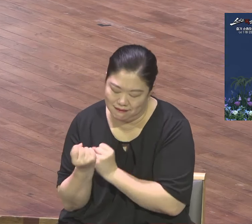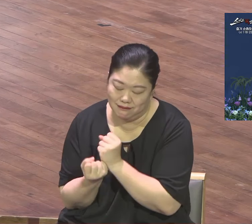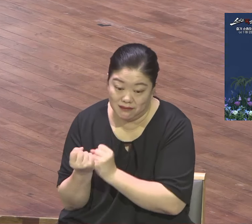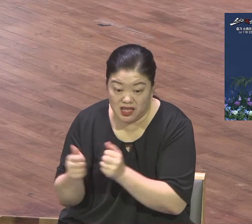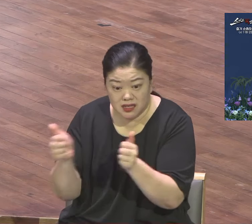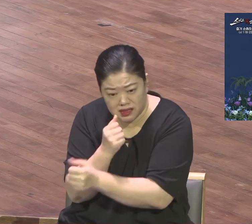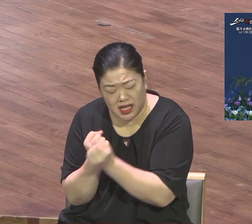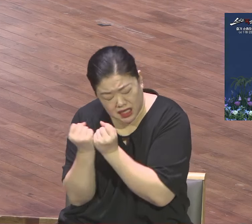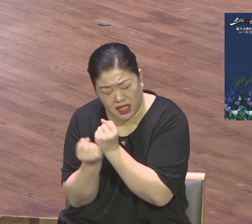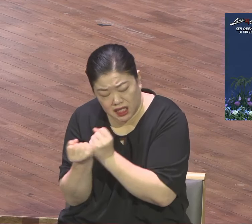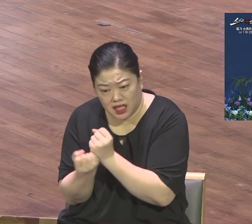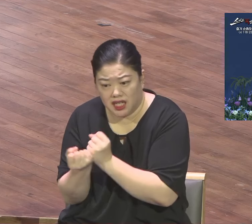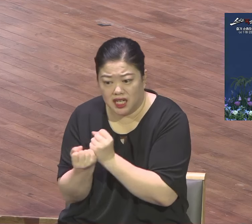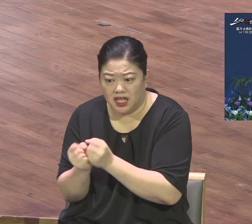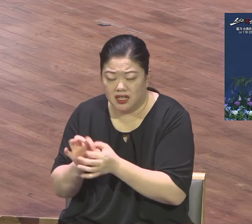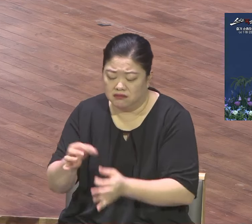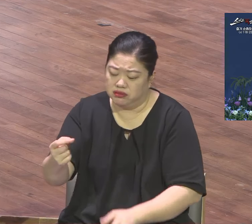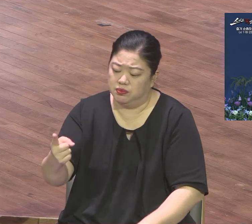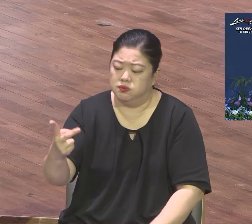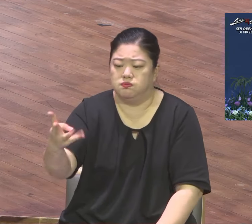것입니다.